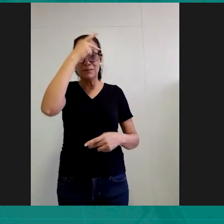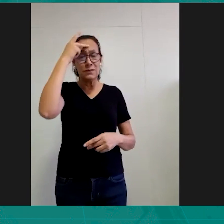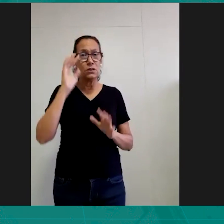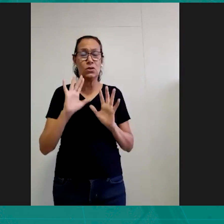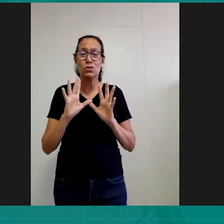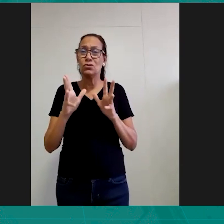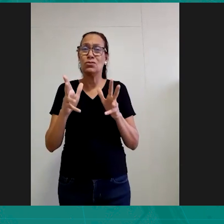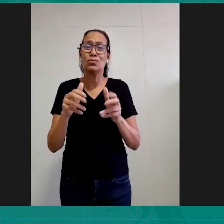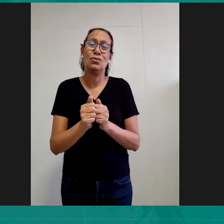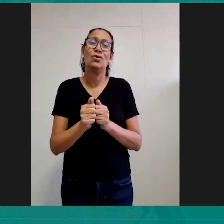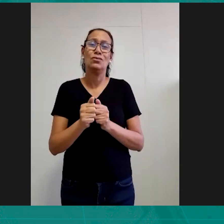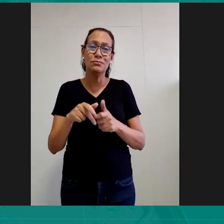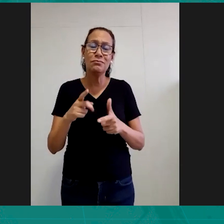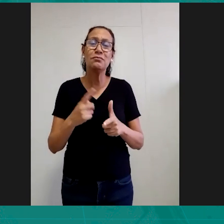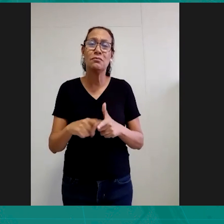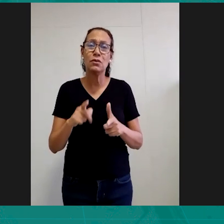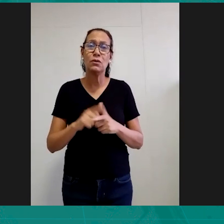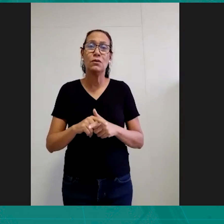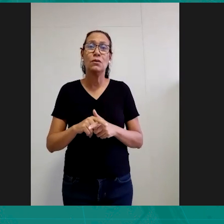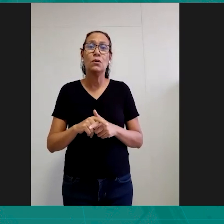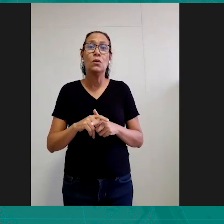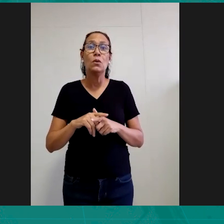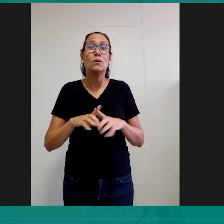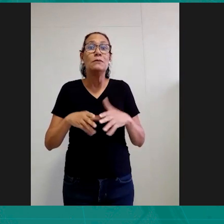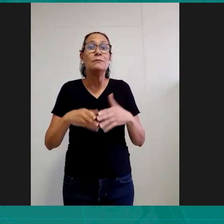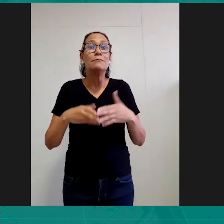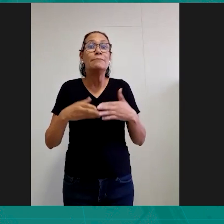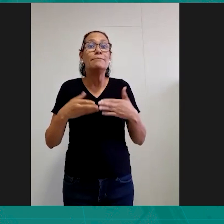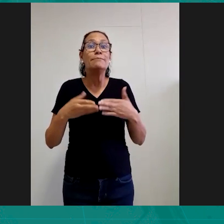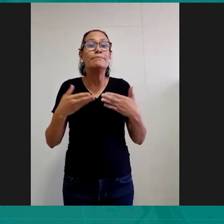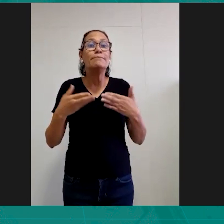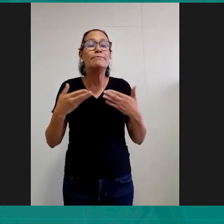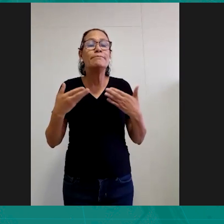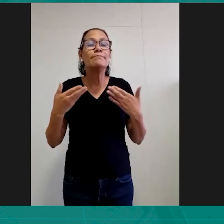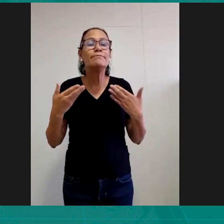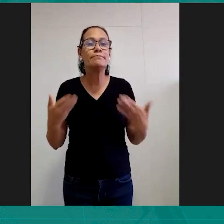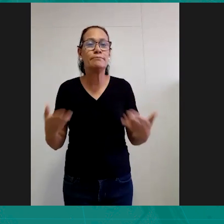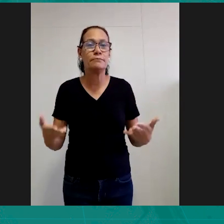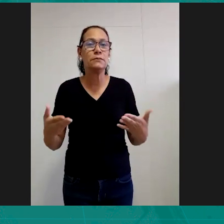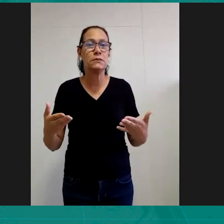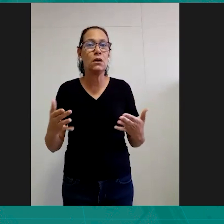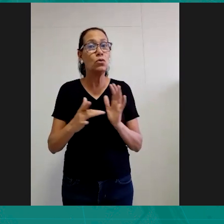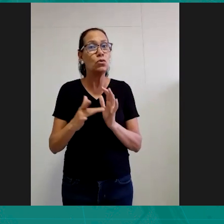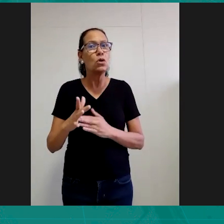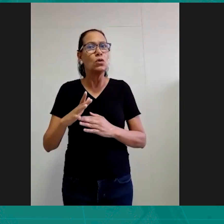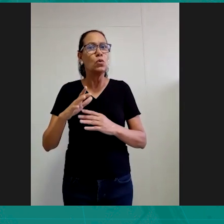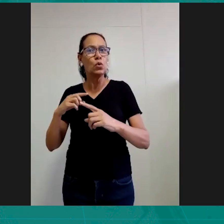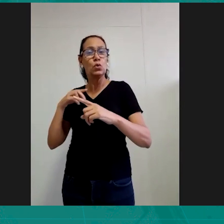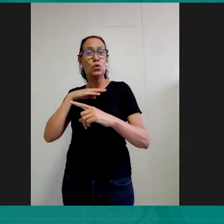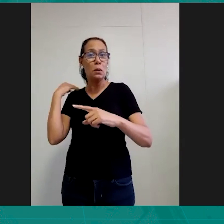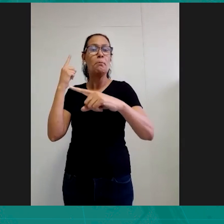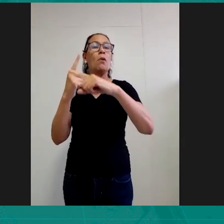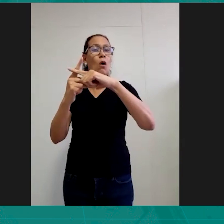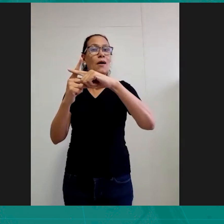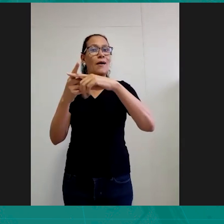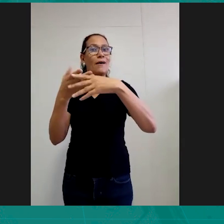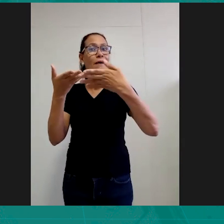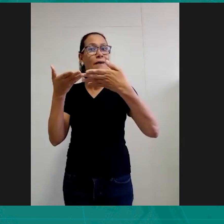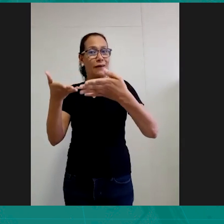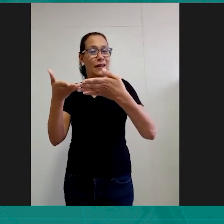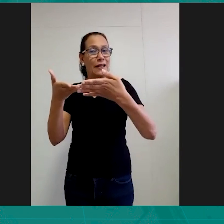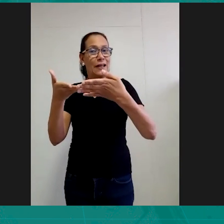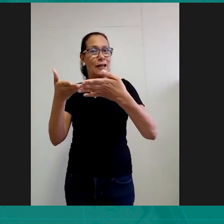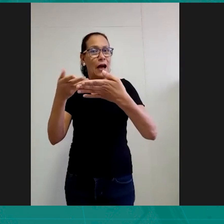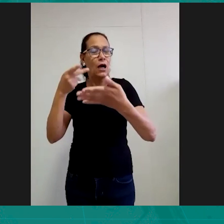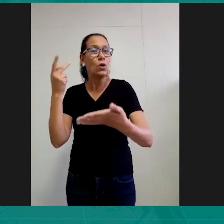cruz, irmãos, é para nos tirar dessa situação. Por quê? Você pode anunciar na rua